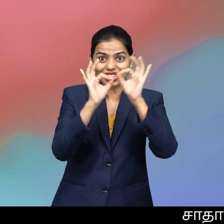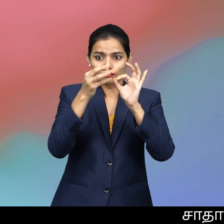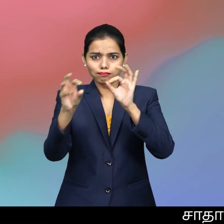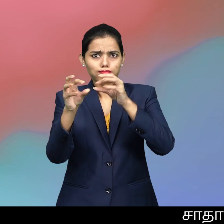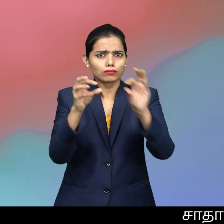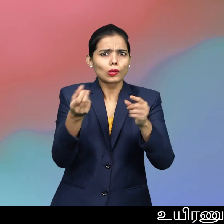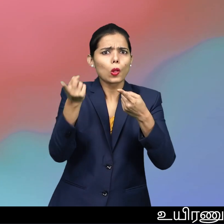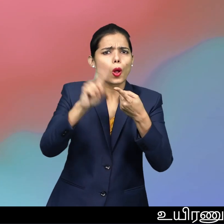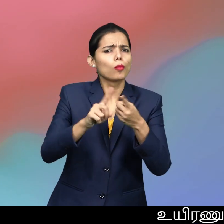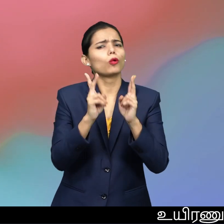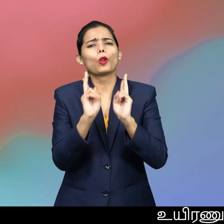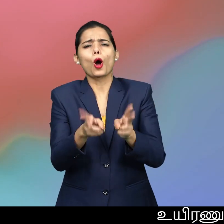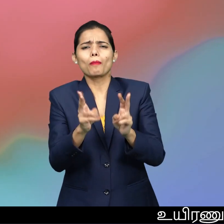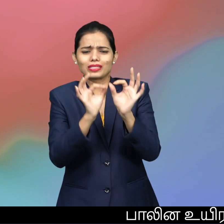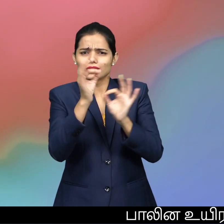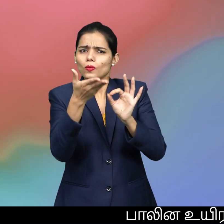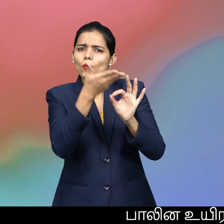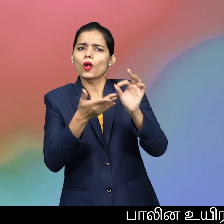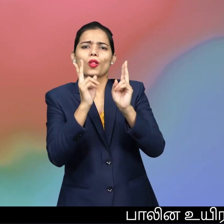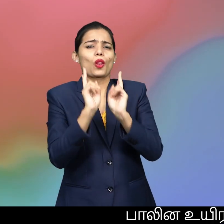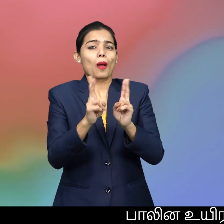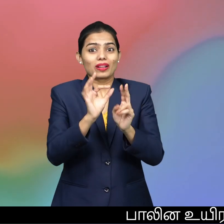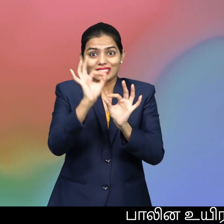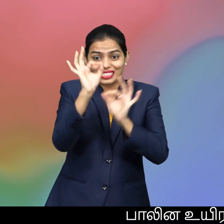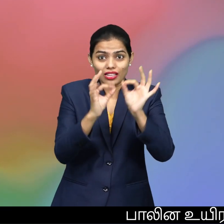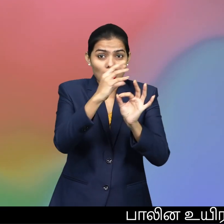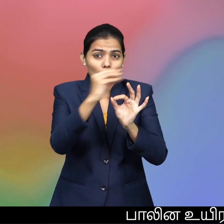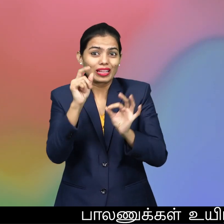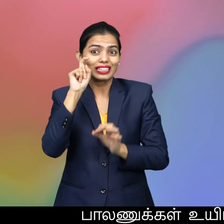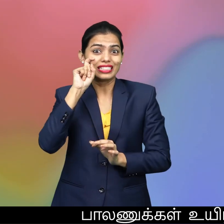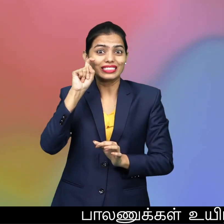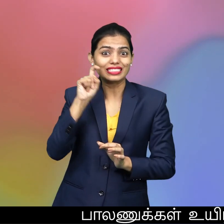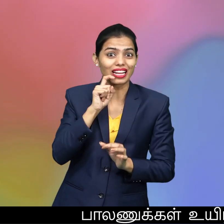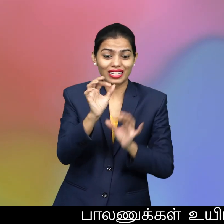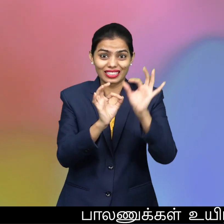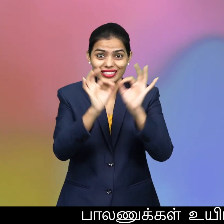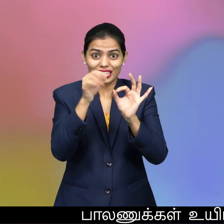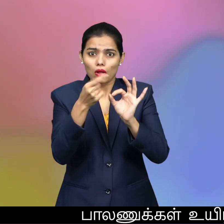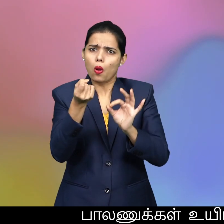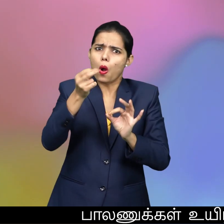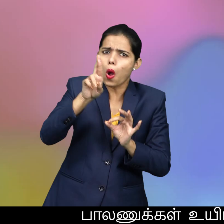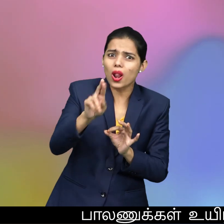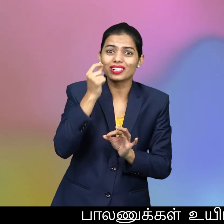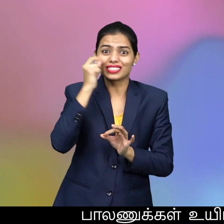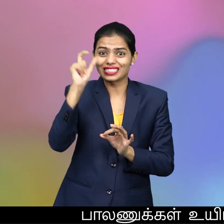சாதாரணமான உடல் உயிரணுக்கள் மற்றும் பாலின உயிரணுக்கள் அல்லது பாலணுக்கள் உயிரணு பிரிவு ஏற்படுகிறது.